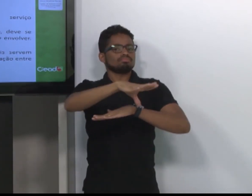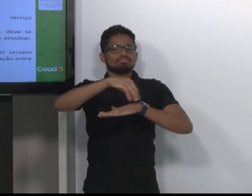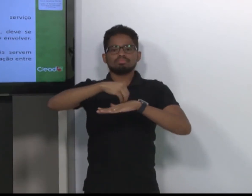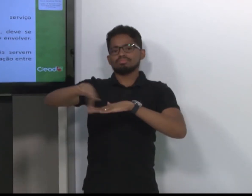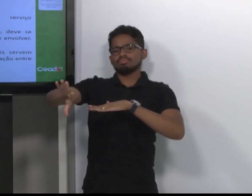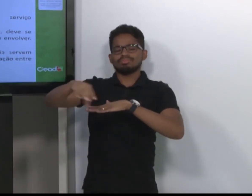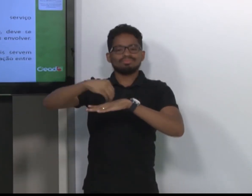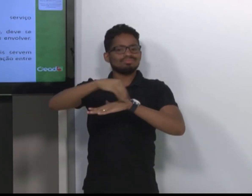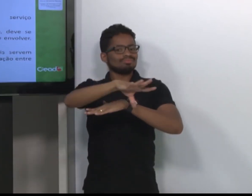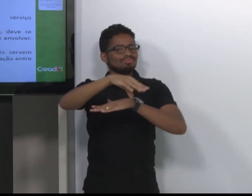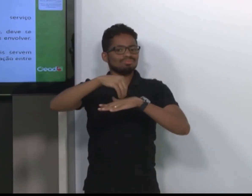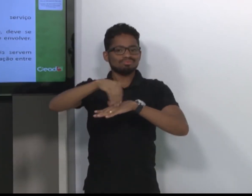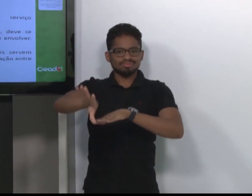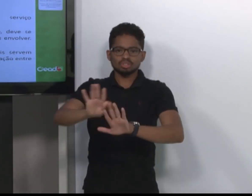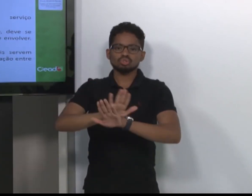Somente.